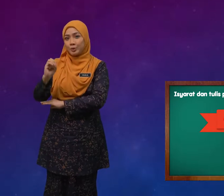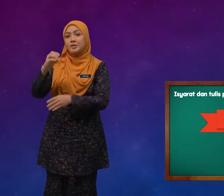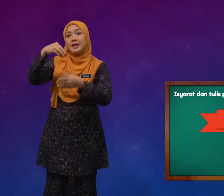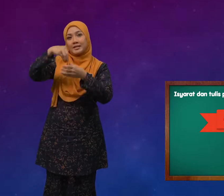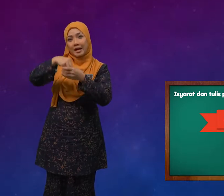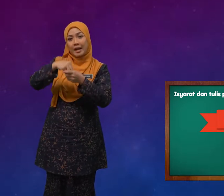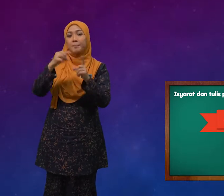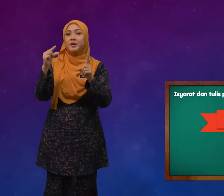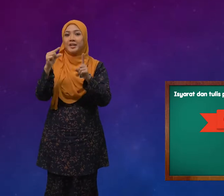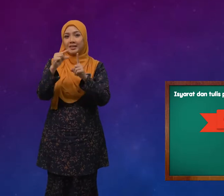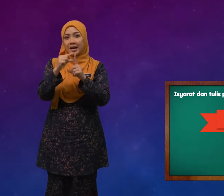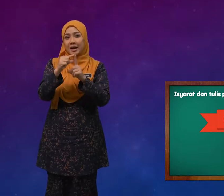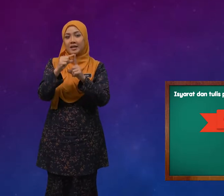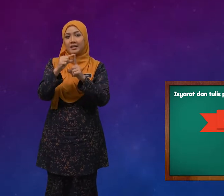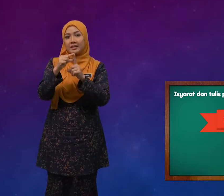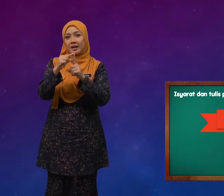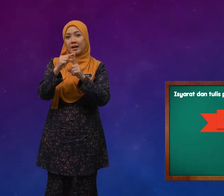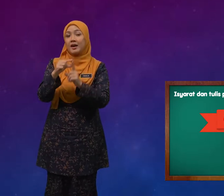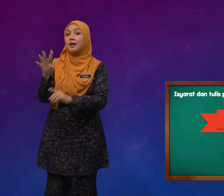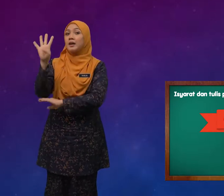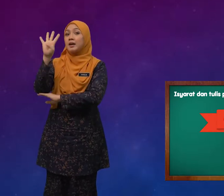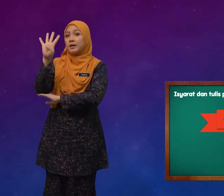42% dalam perkataan ialah